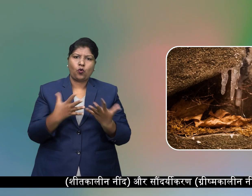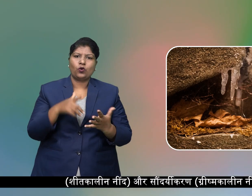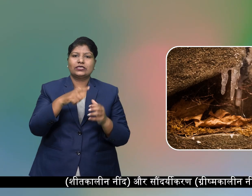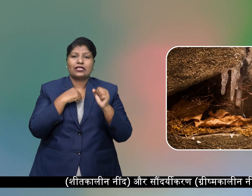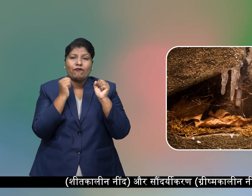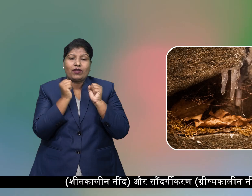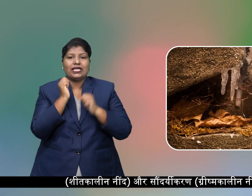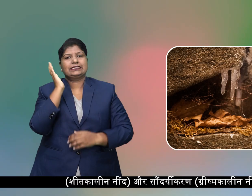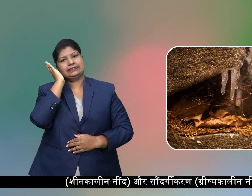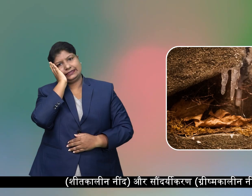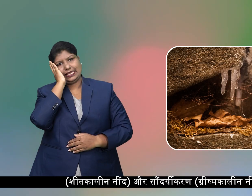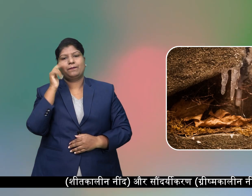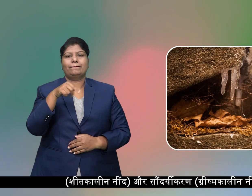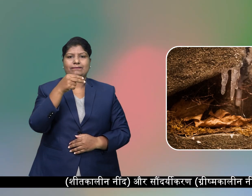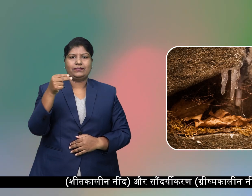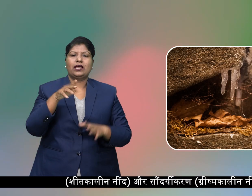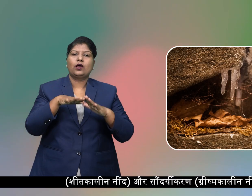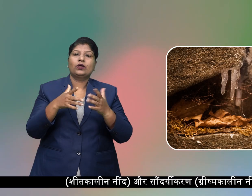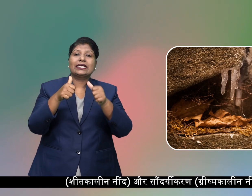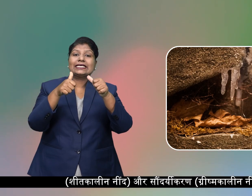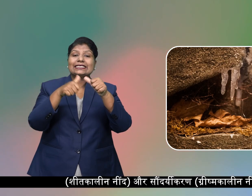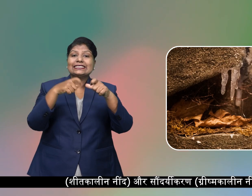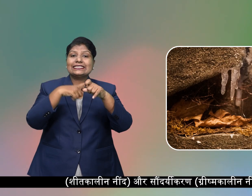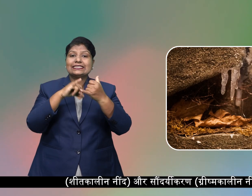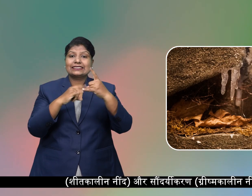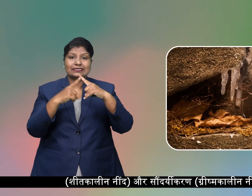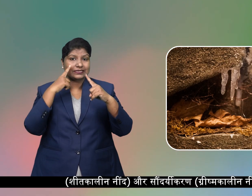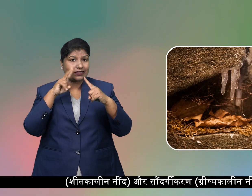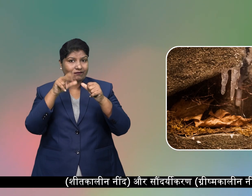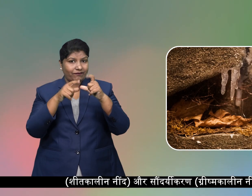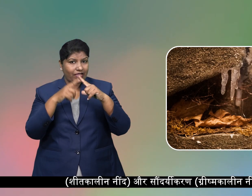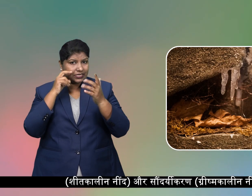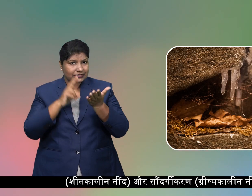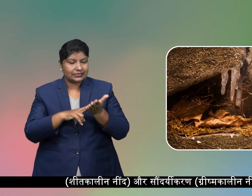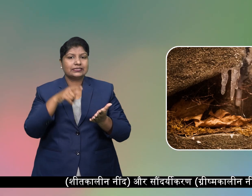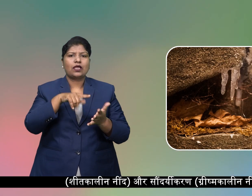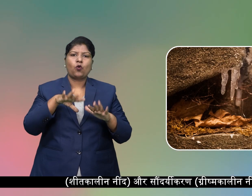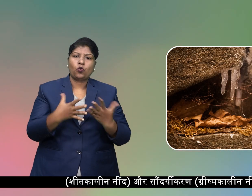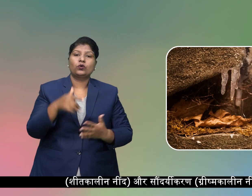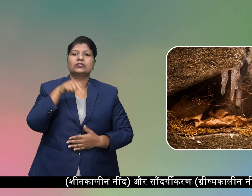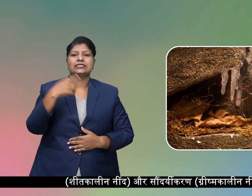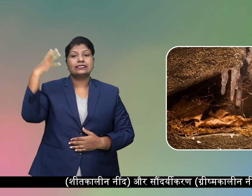शीतकालीन नींद और सौंदर्यीकरण ग्रीष्मकालीन नींद।